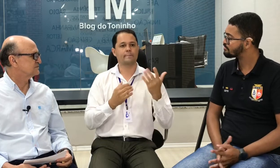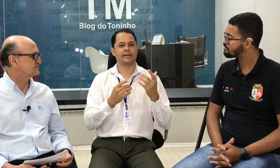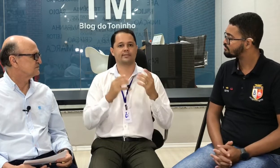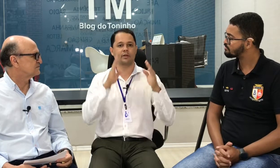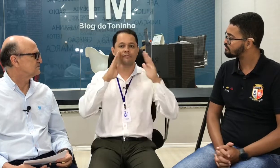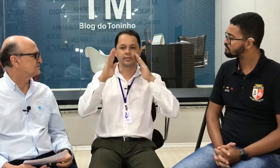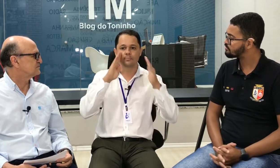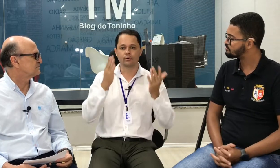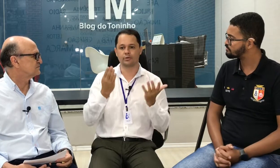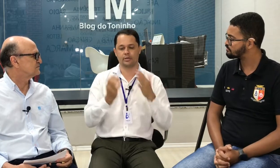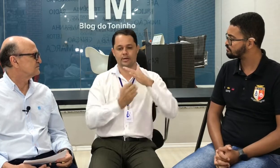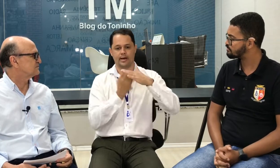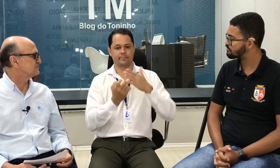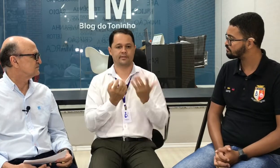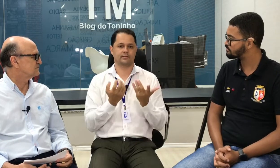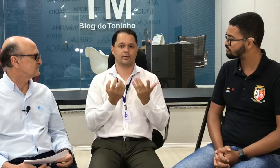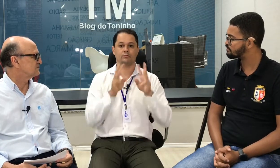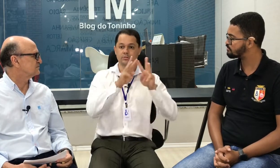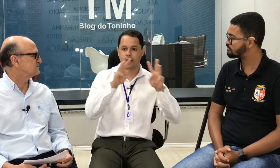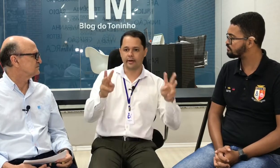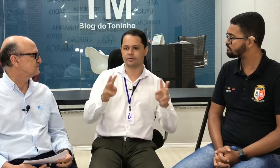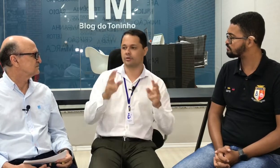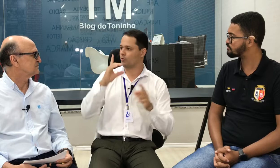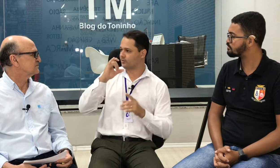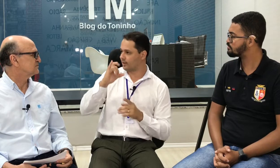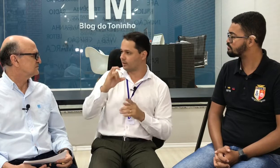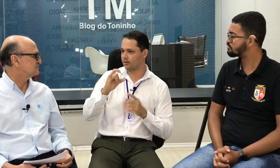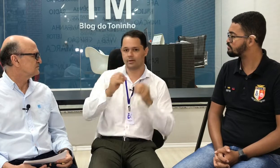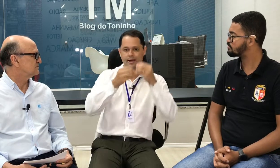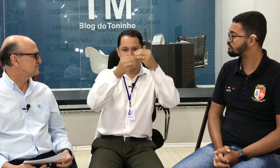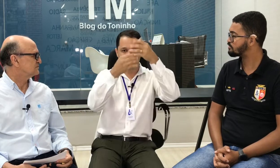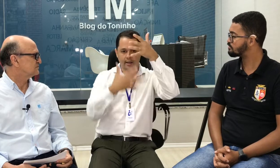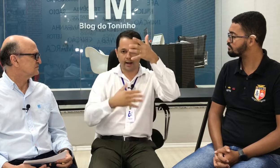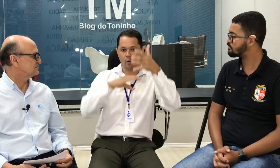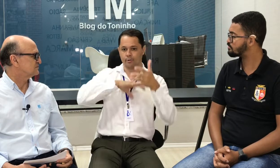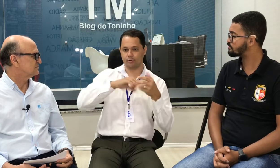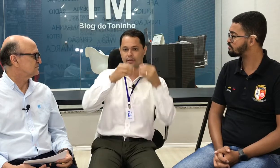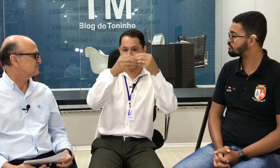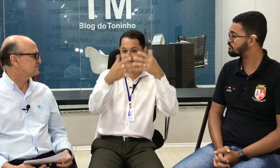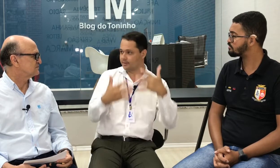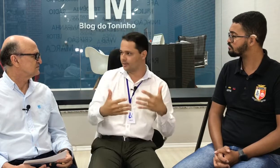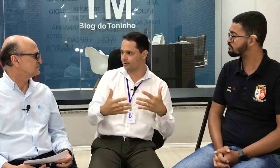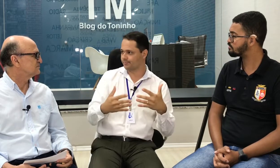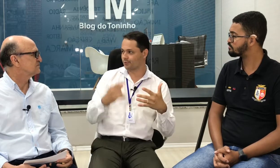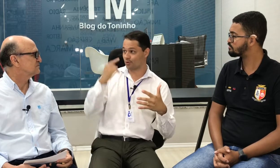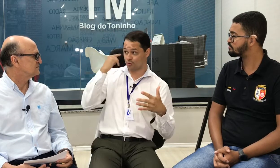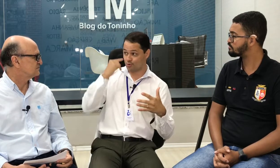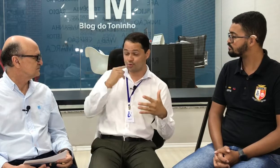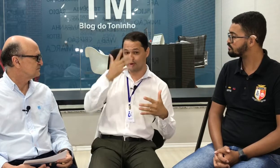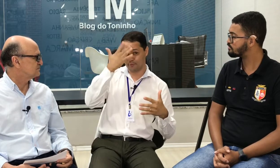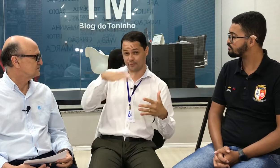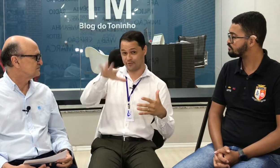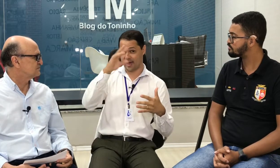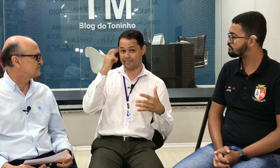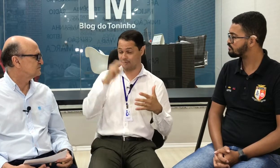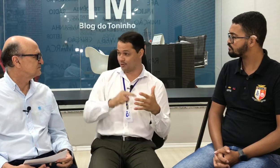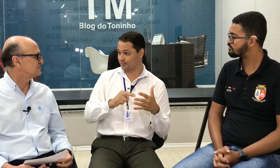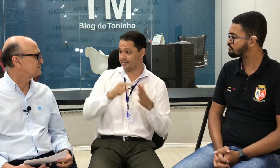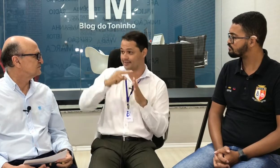tem um Facebook, a empresa tem um site, um Instagram, aí tem lá o português escrito. O surdo, as pessoas não sabem disso, mas ele